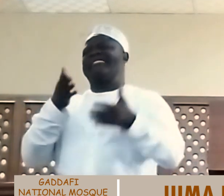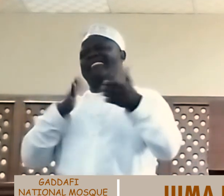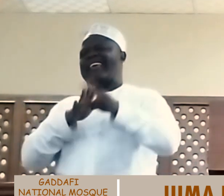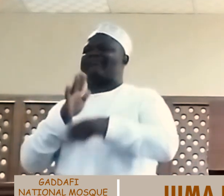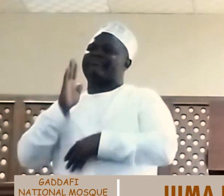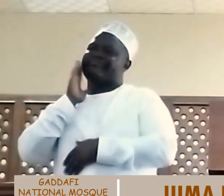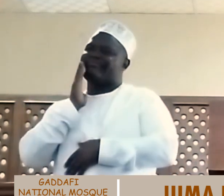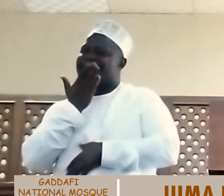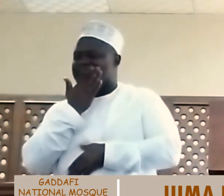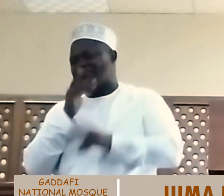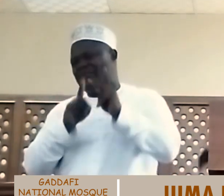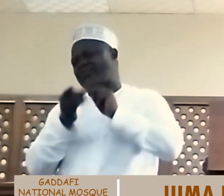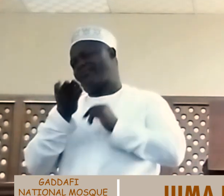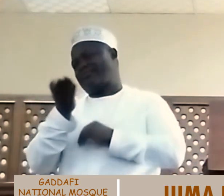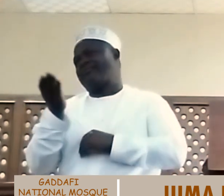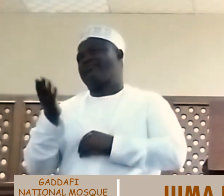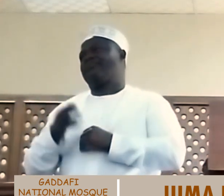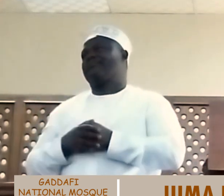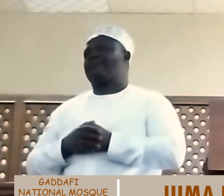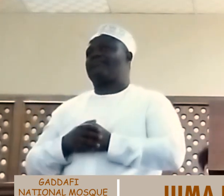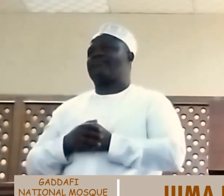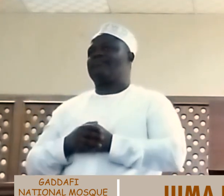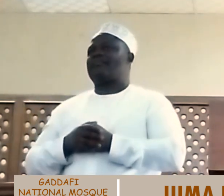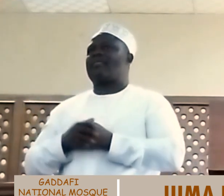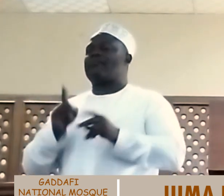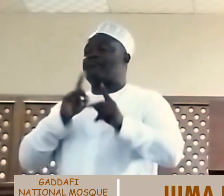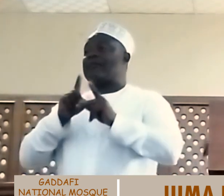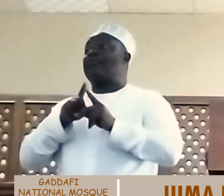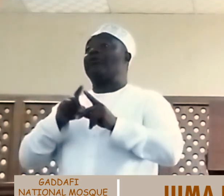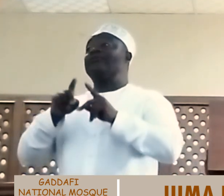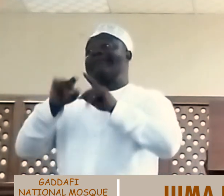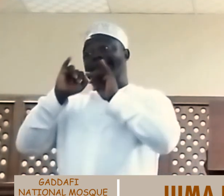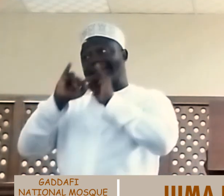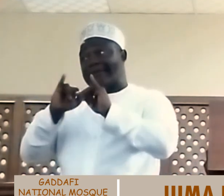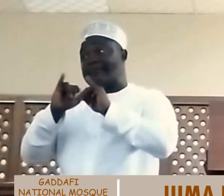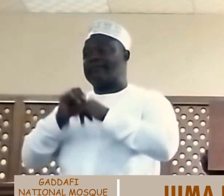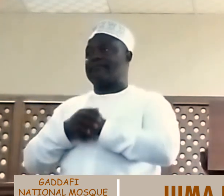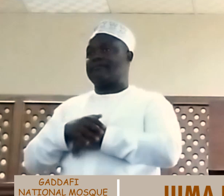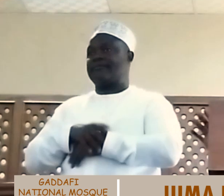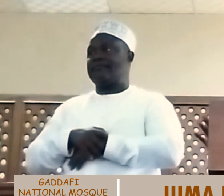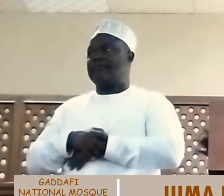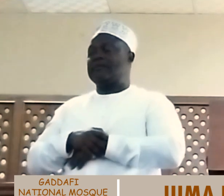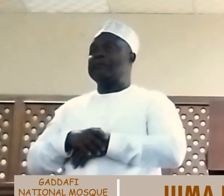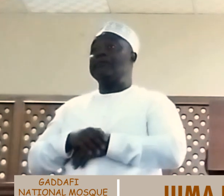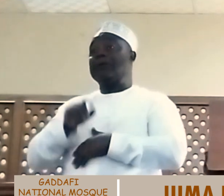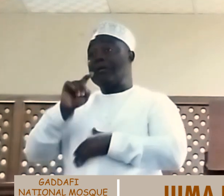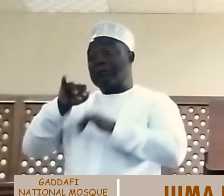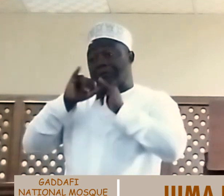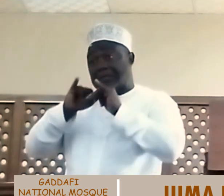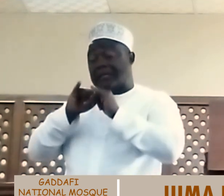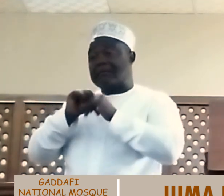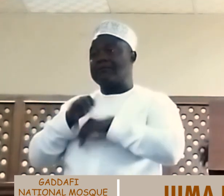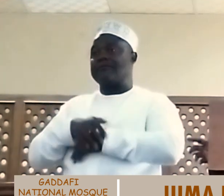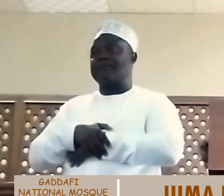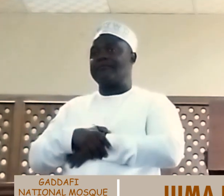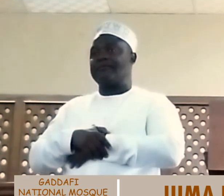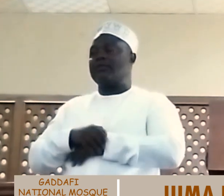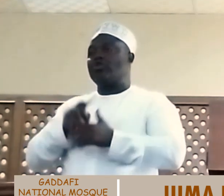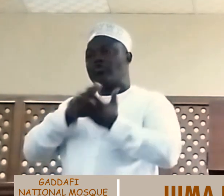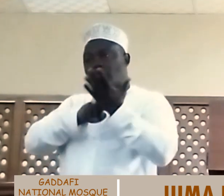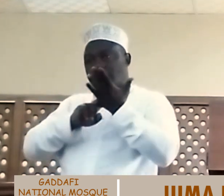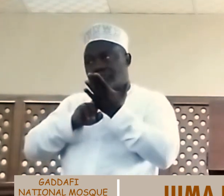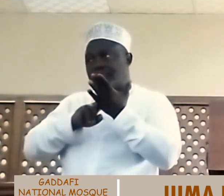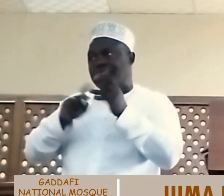bagenzi. Ilmu nafiu, ilmu yuntafau bihi, ngayajireka